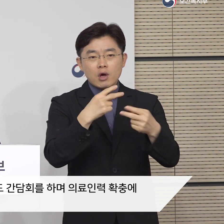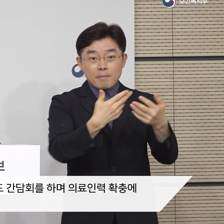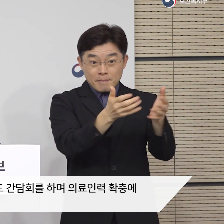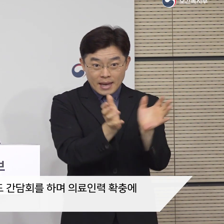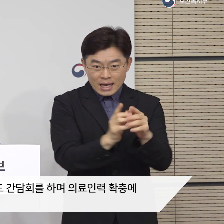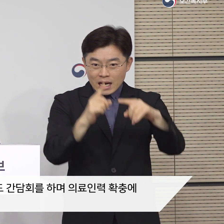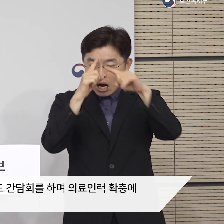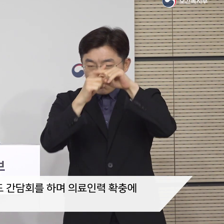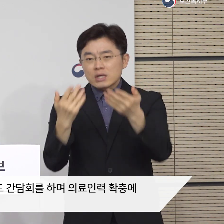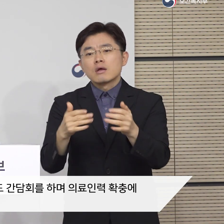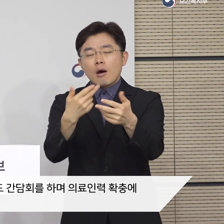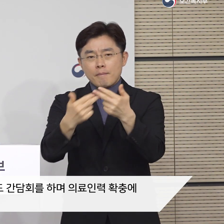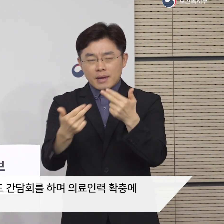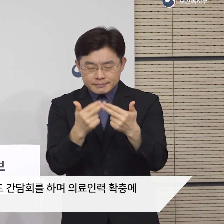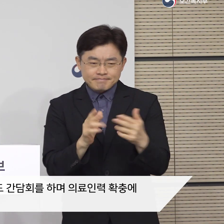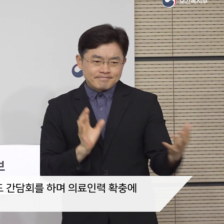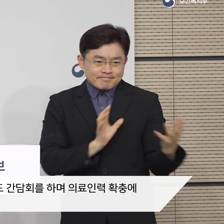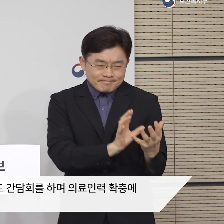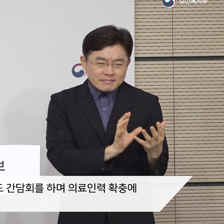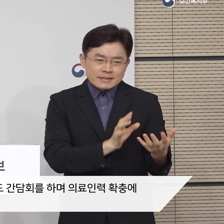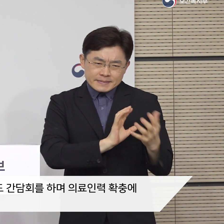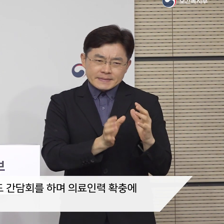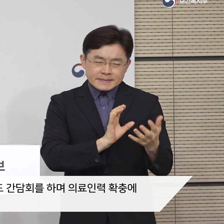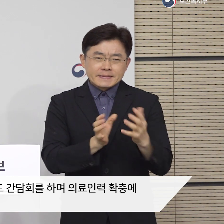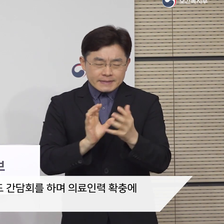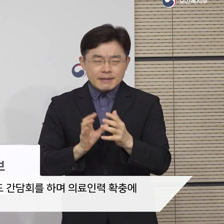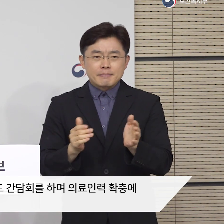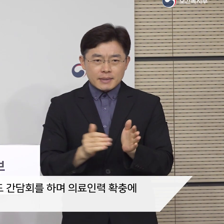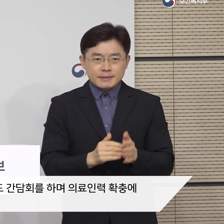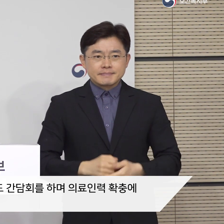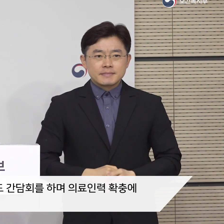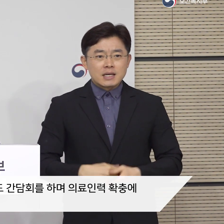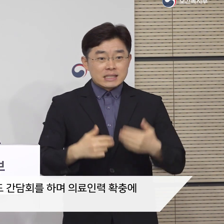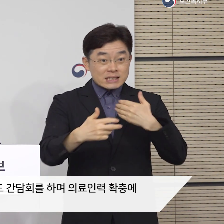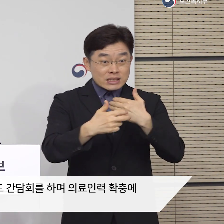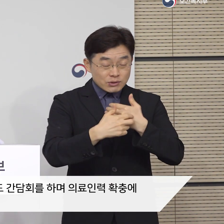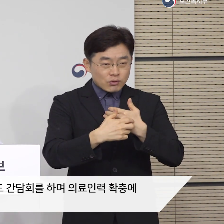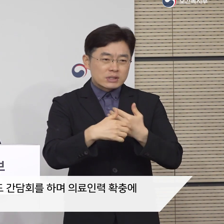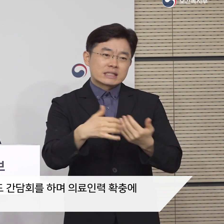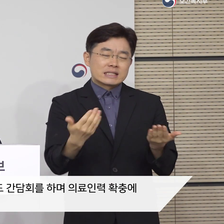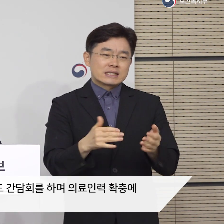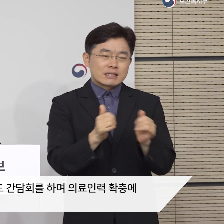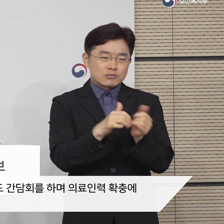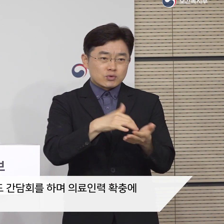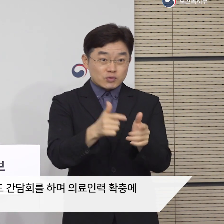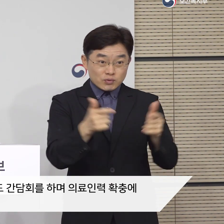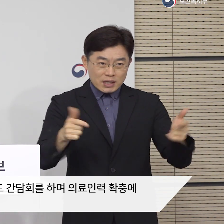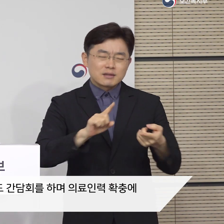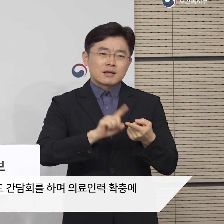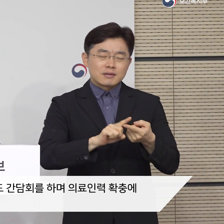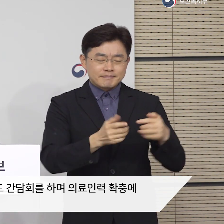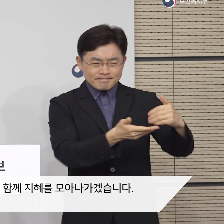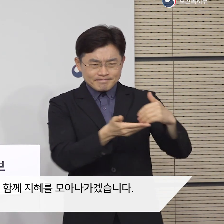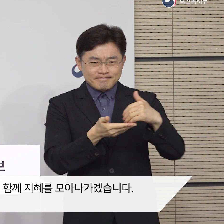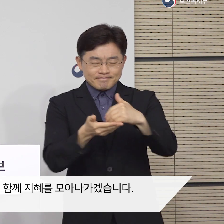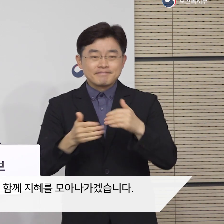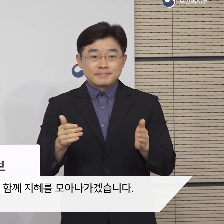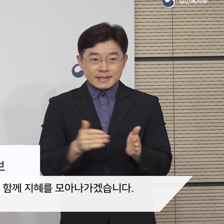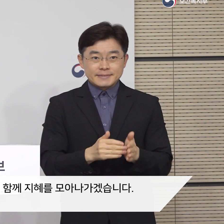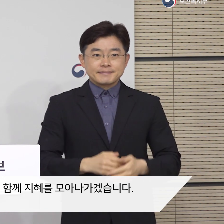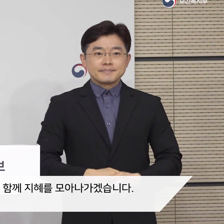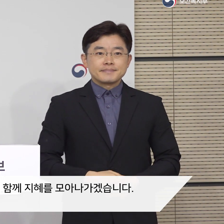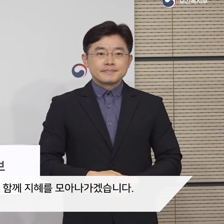등과도 간담회를 하며 의료인력 확충에 대한 의견을 폭넓게 수렴하였습니다.